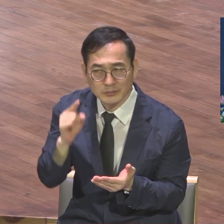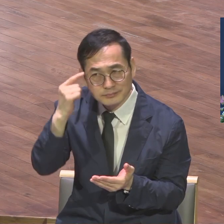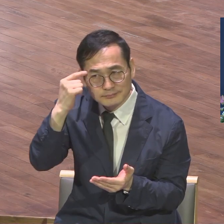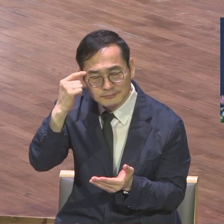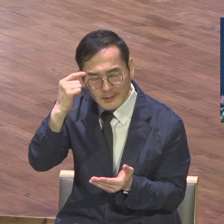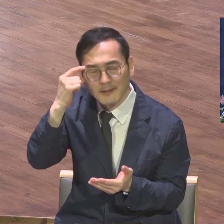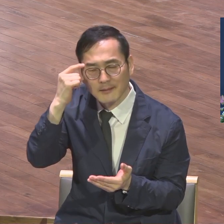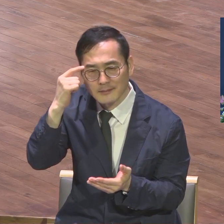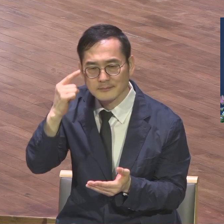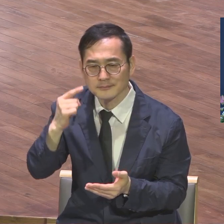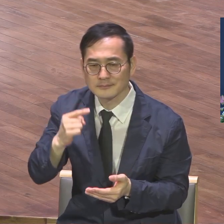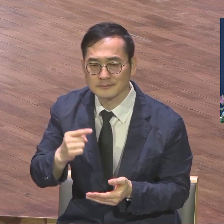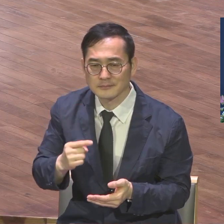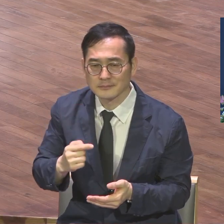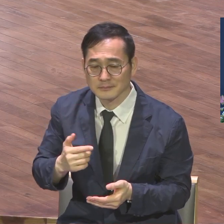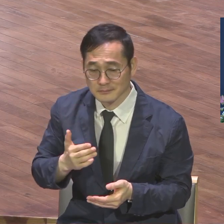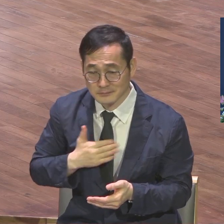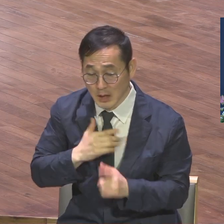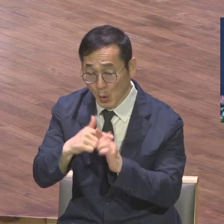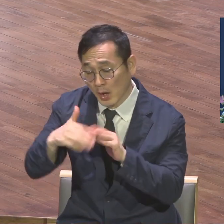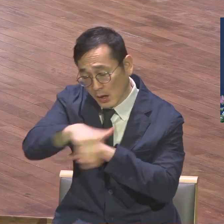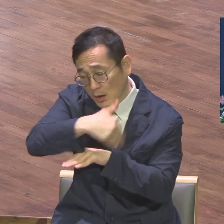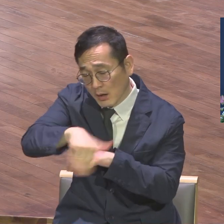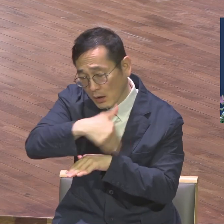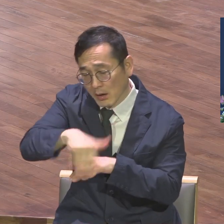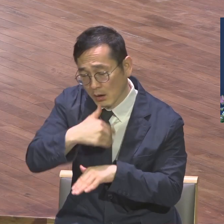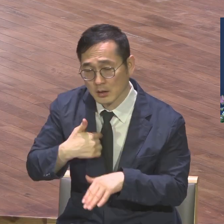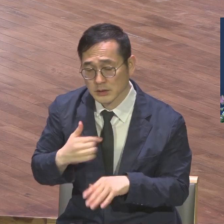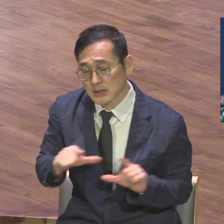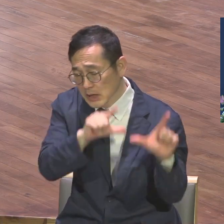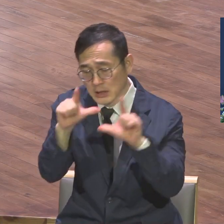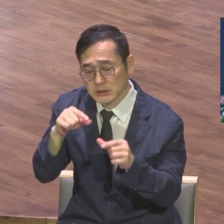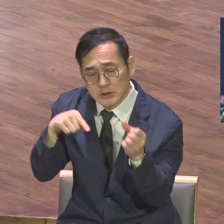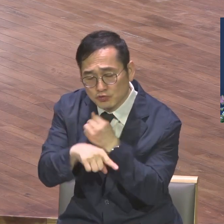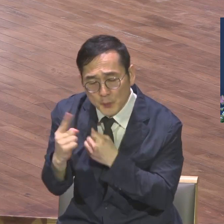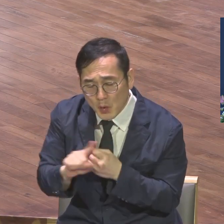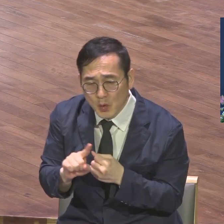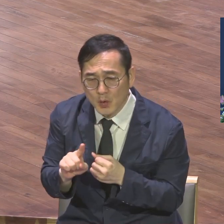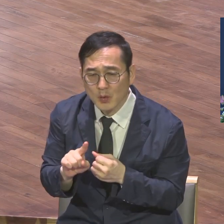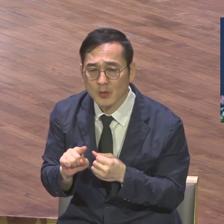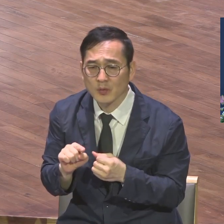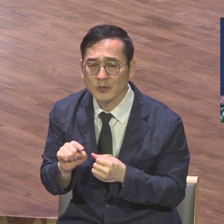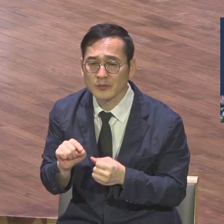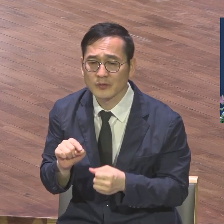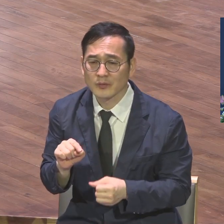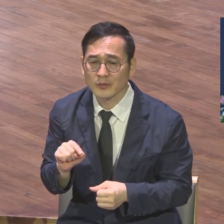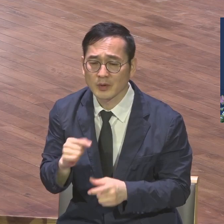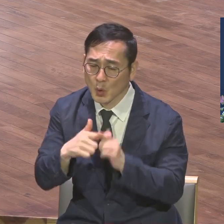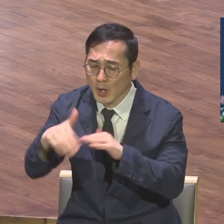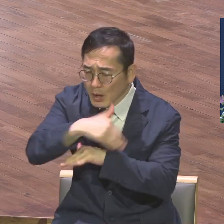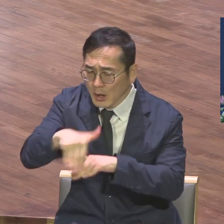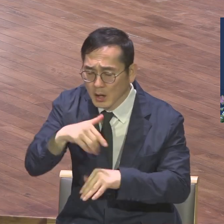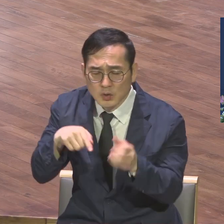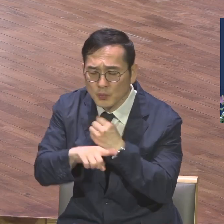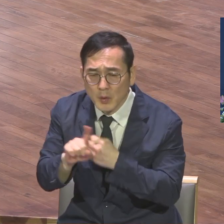내 신앙생활의 핵심이 뭐냐? 내가 왜 사느냐? 이걸 정확하게 알아야